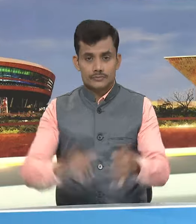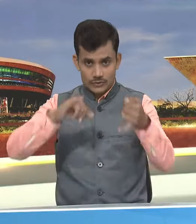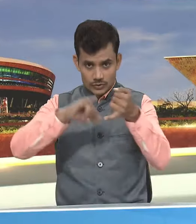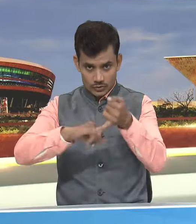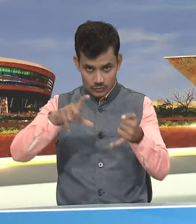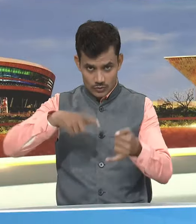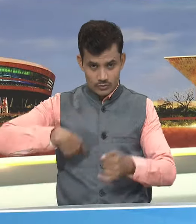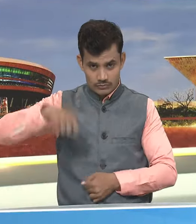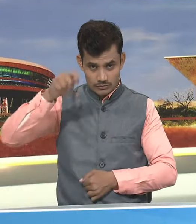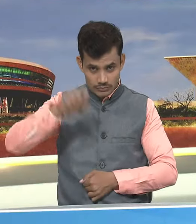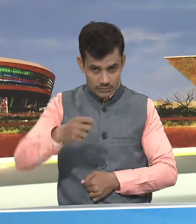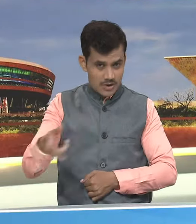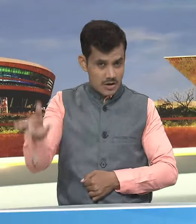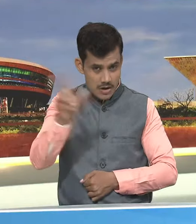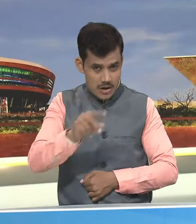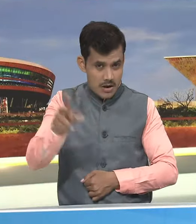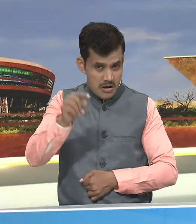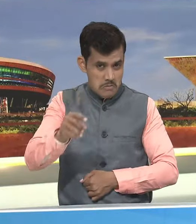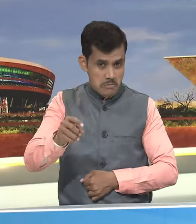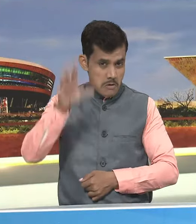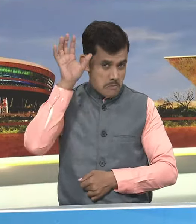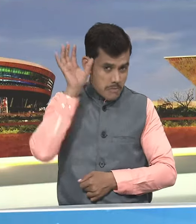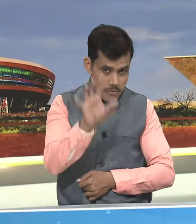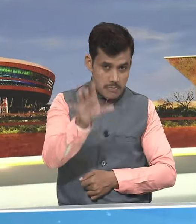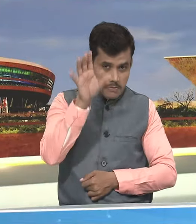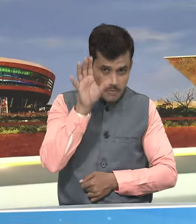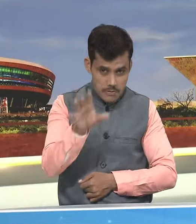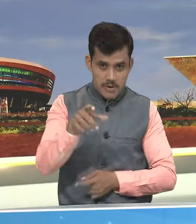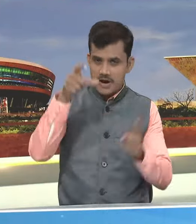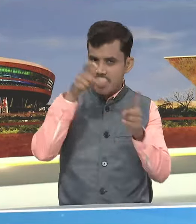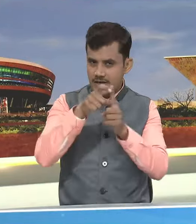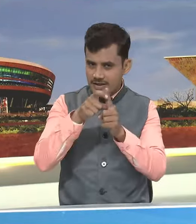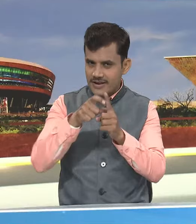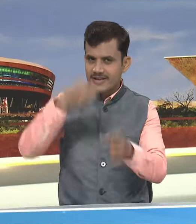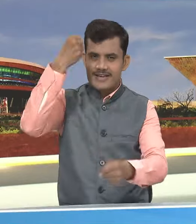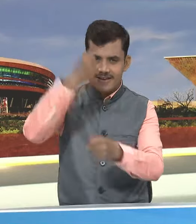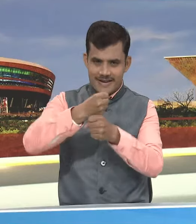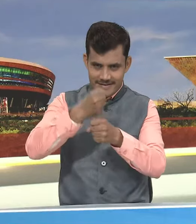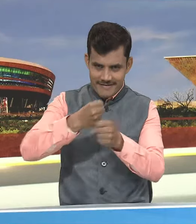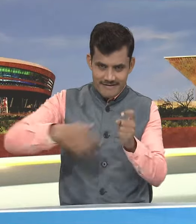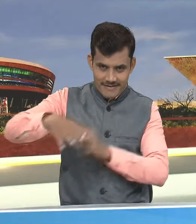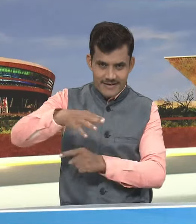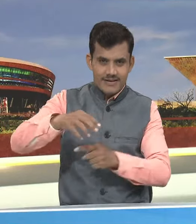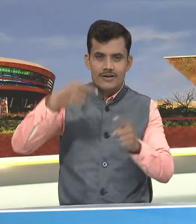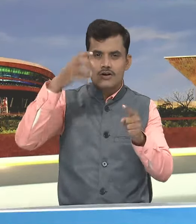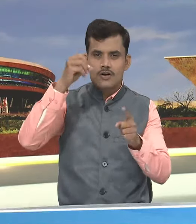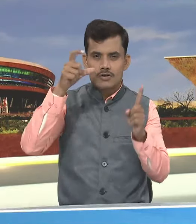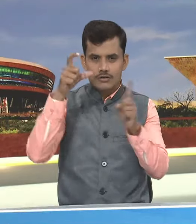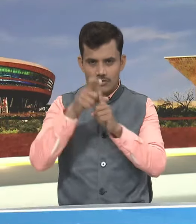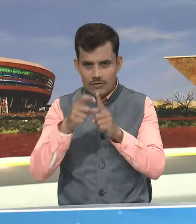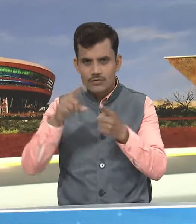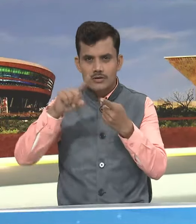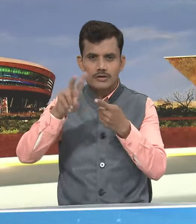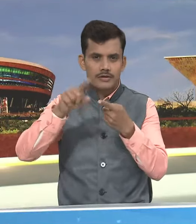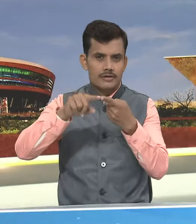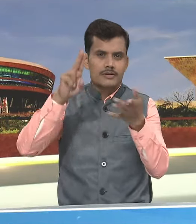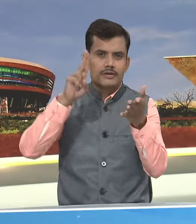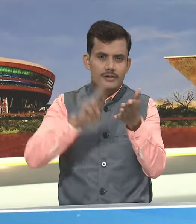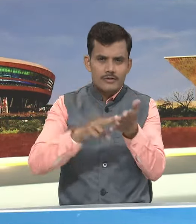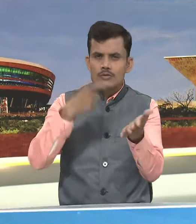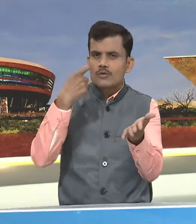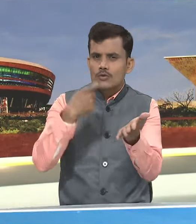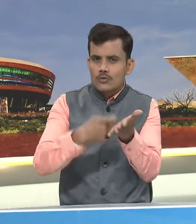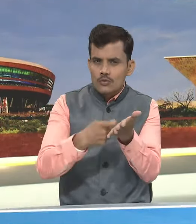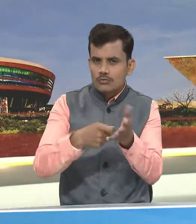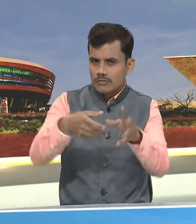सुप्रीम कोर्ट से लगातार मिल रही फटकार के बाद दिल्ली सरकार ने और ईवन का फैसला वापस ले लिया है